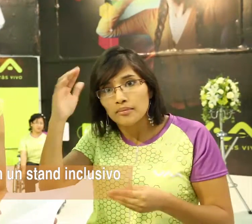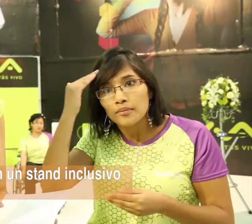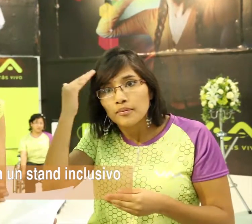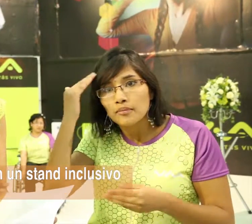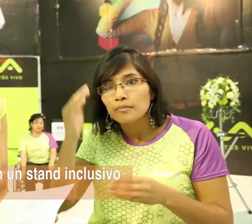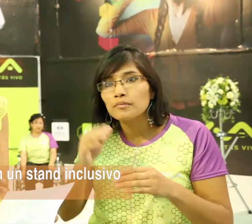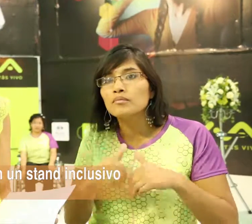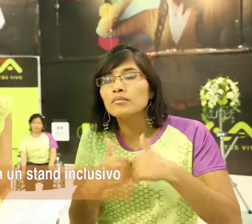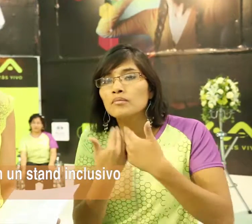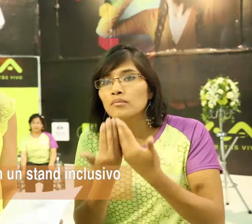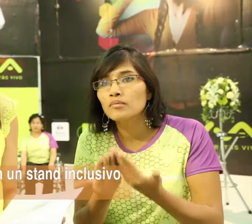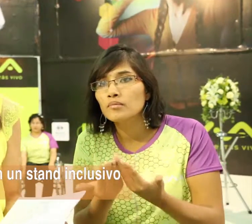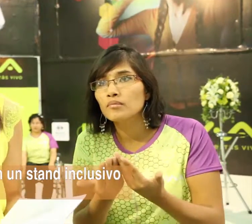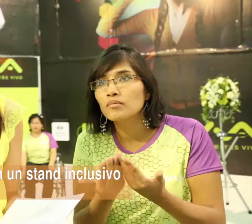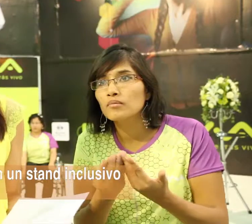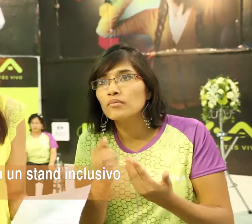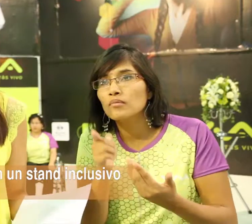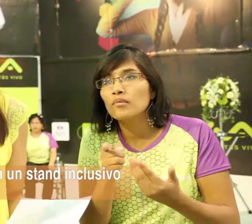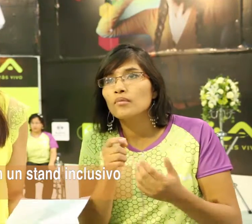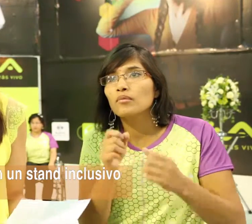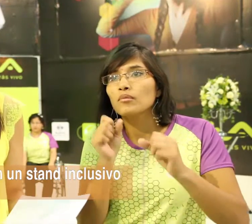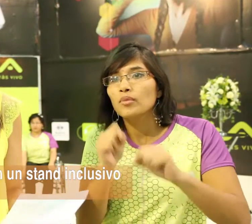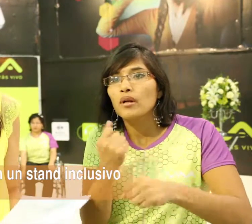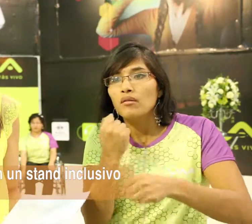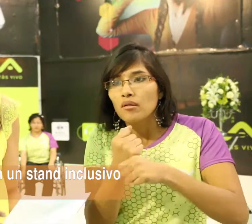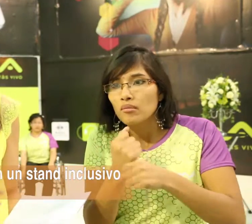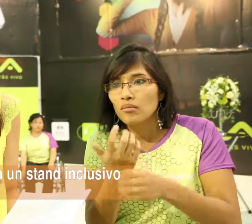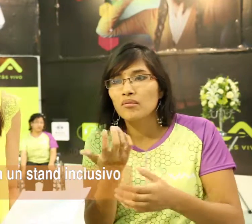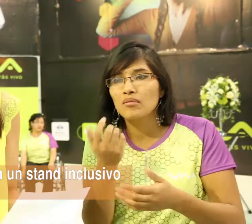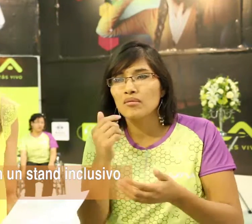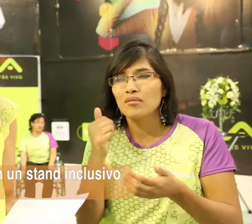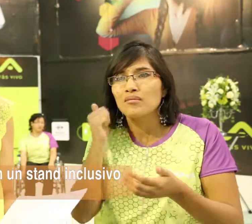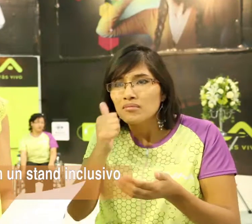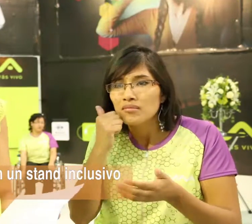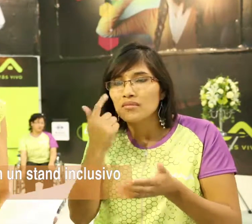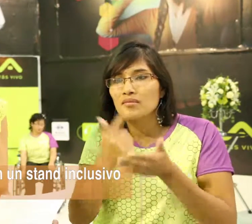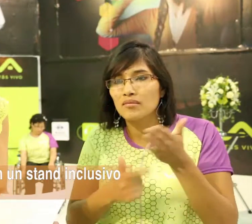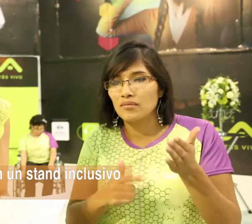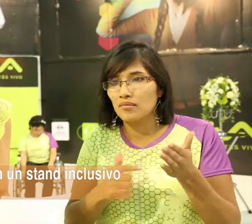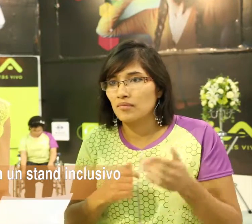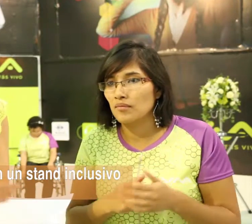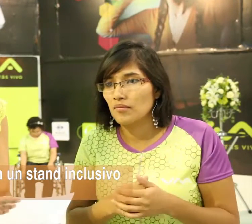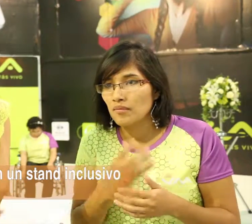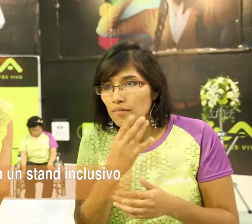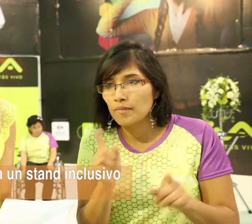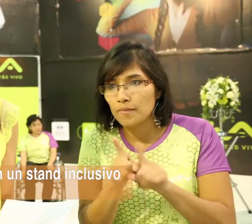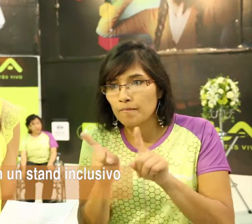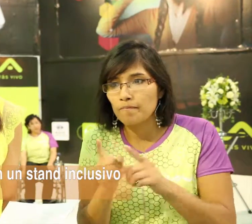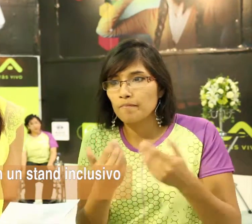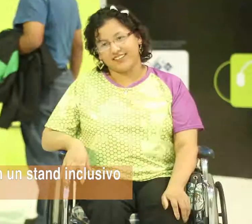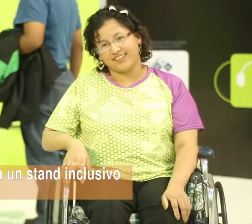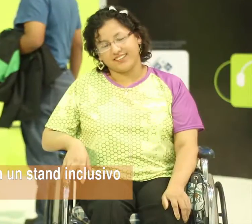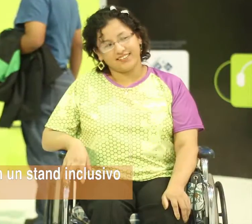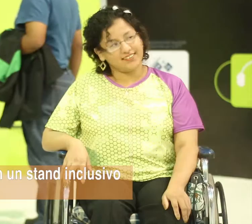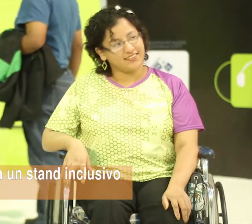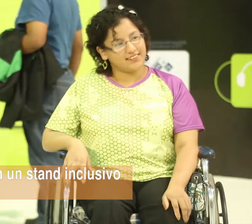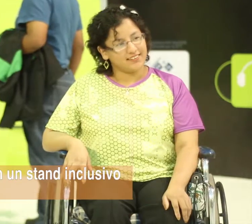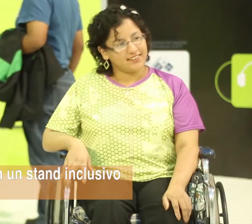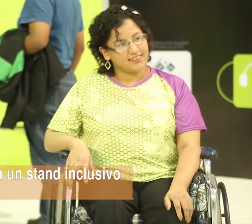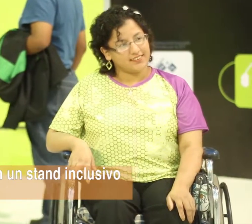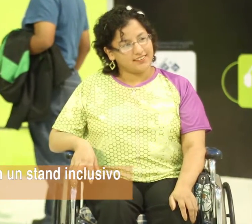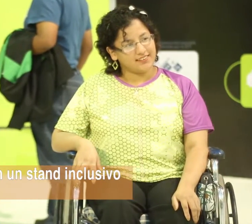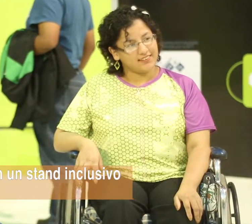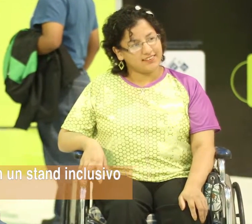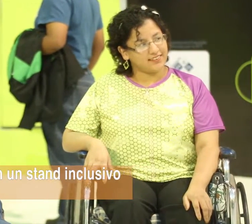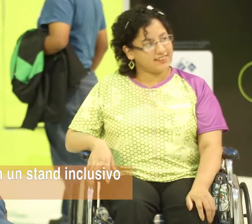mejorar hasta su trabajo diario que hacen, su desenvolvimiento diario. Y tenemos también dos anfitriones en silla de ruedas